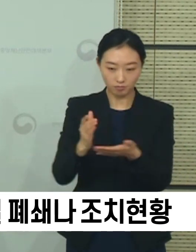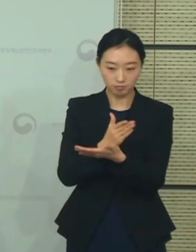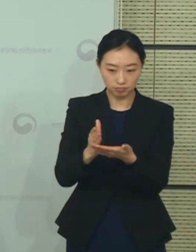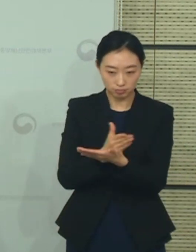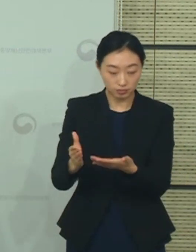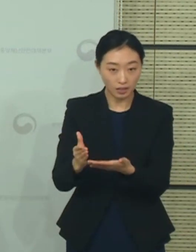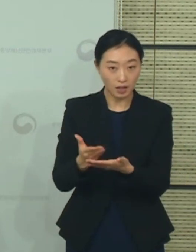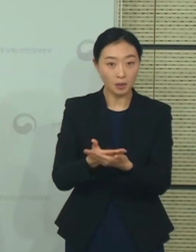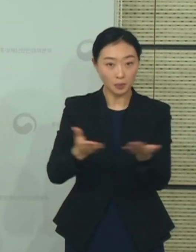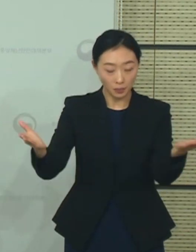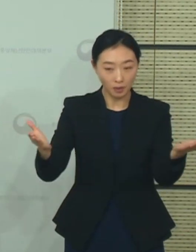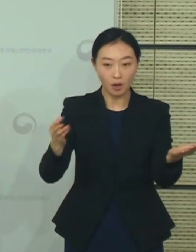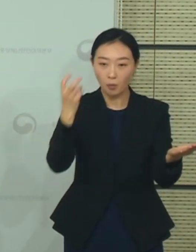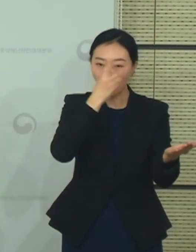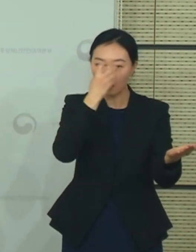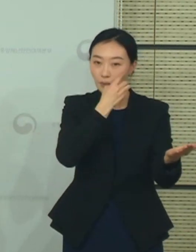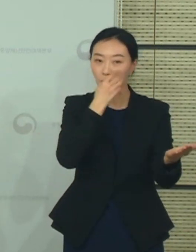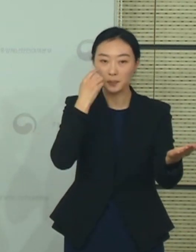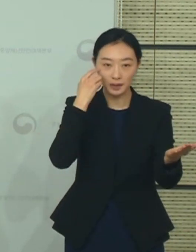있습니다.